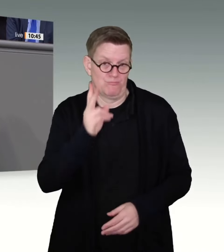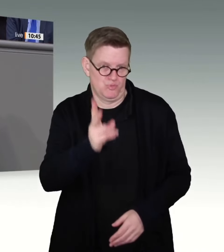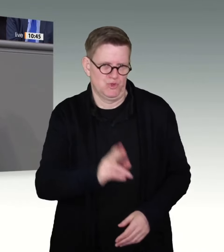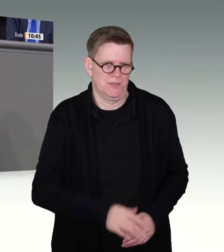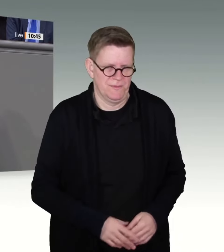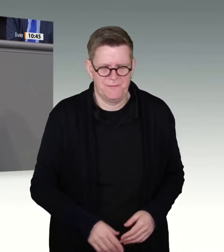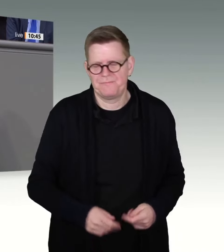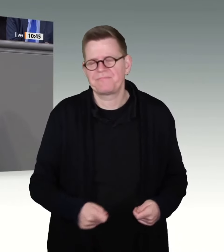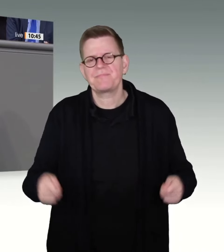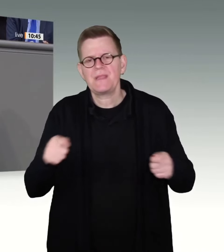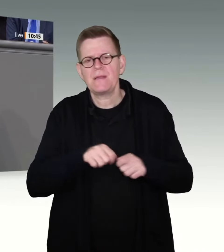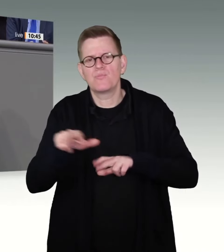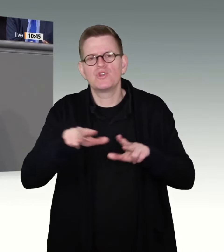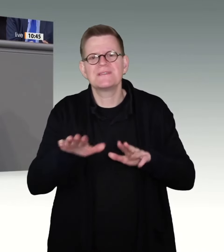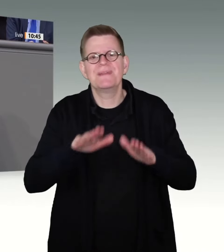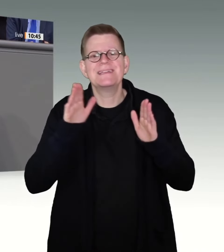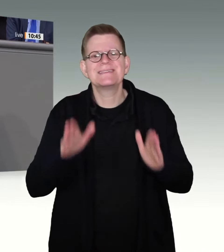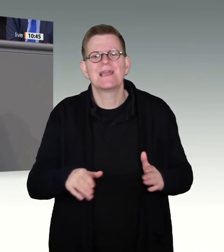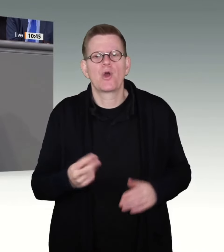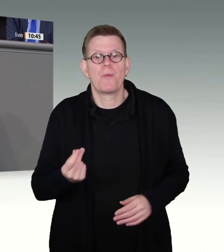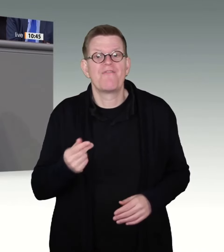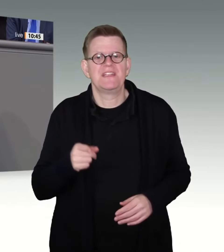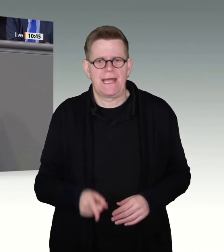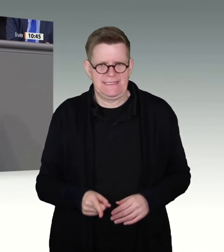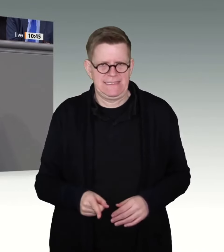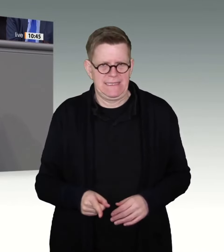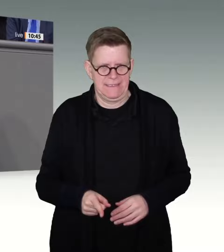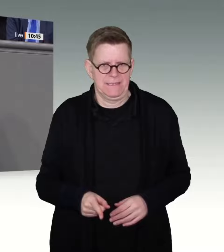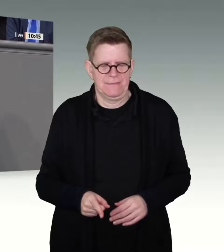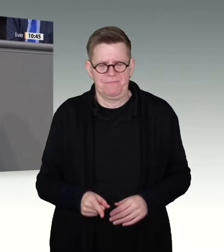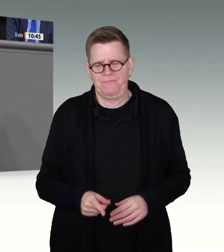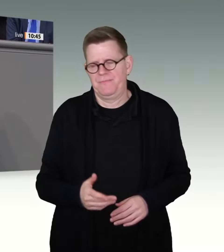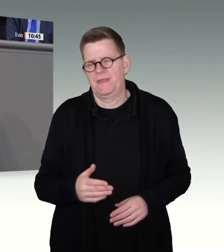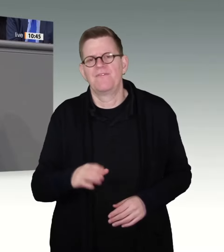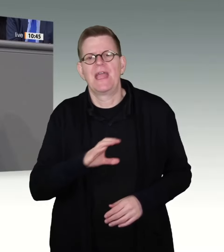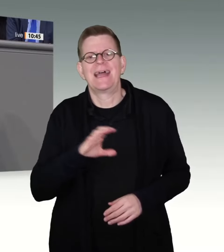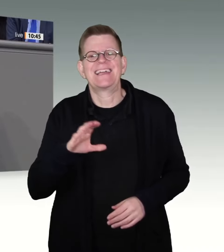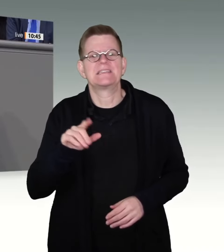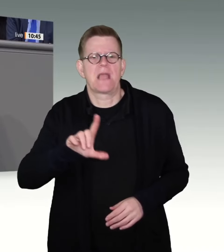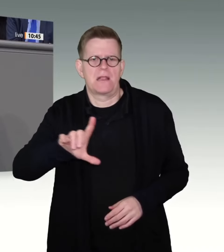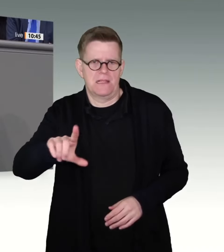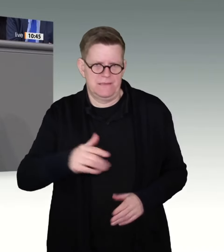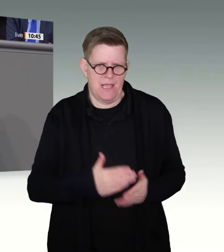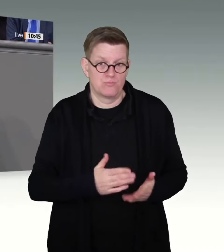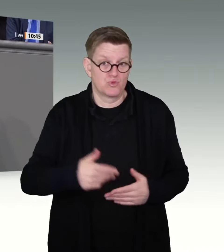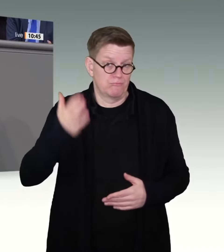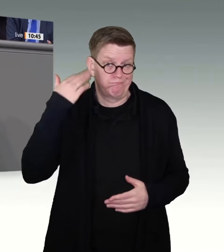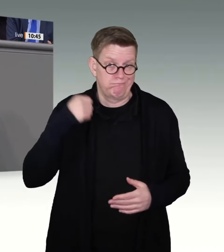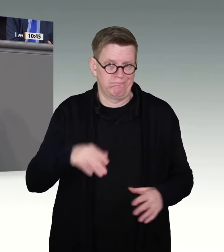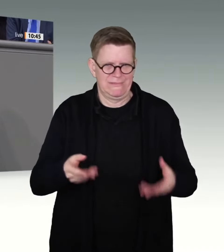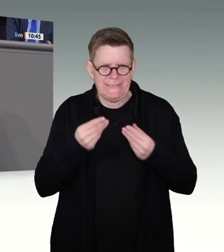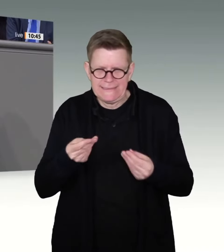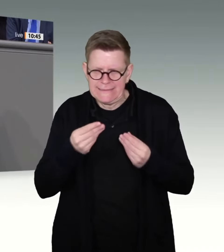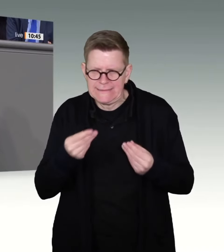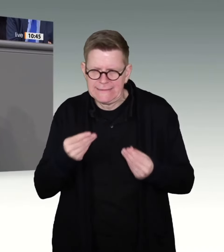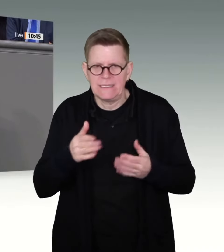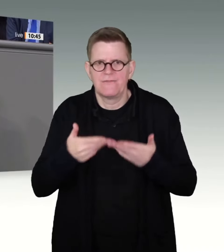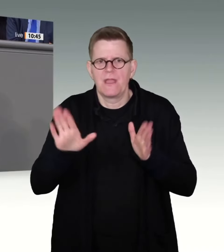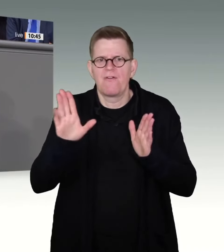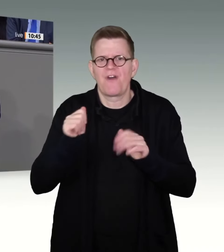Das Bundesministerium der Finanzen, der Christian Lindner, verhandelt schon länger mit den Ländern, um diesen Freibetrag zu ermöglichen. Und wissen Sie, wer es verhindert? Die